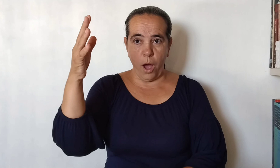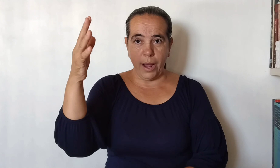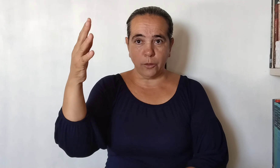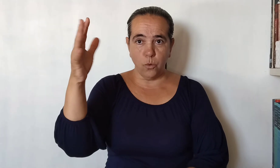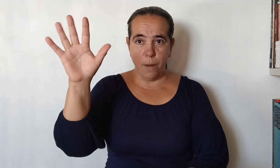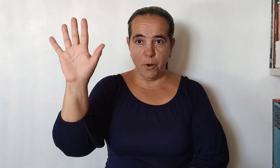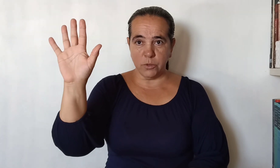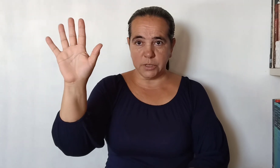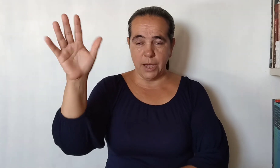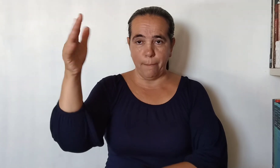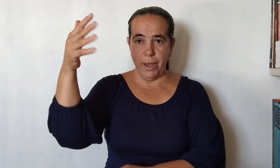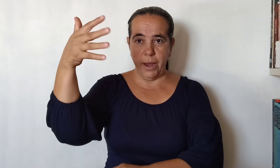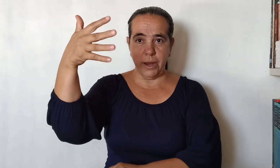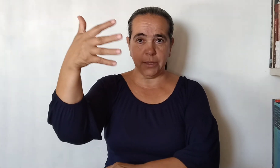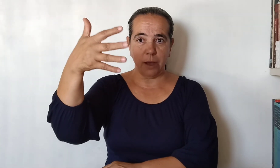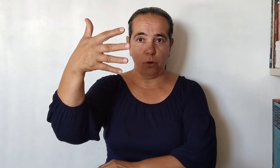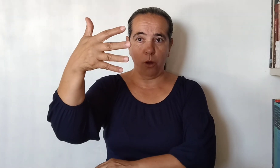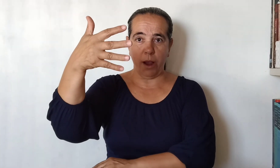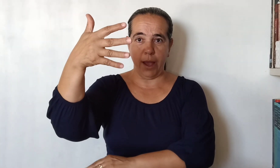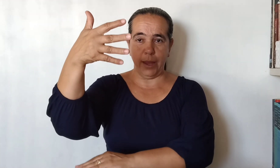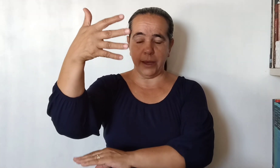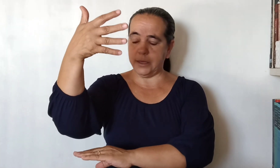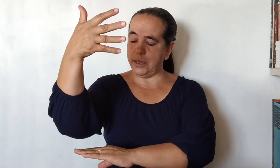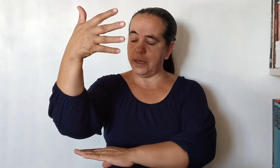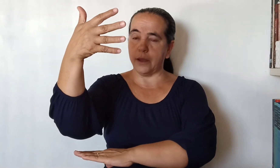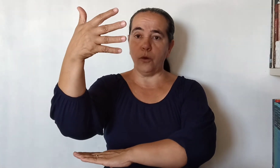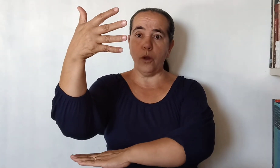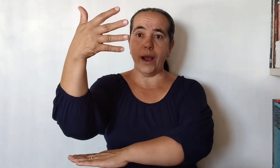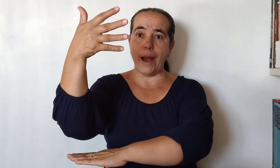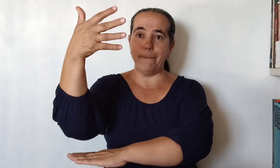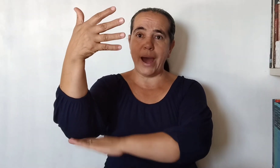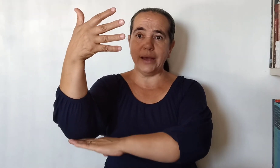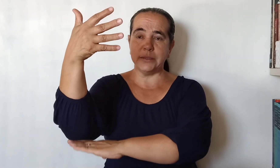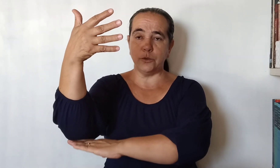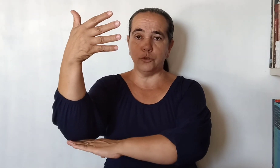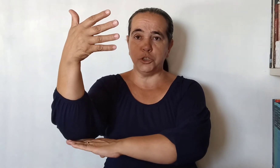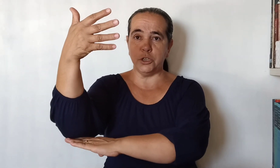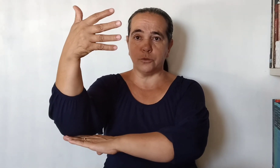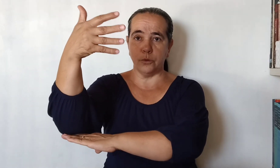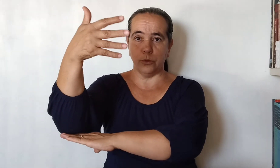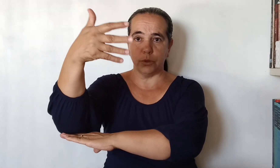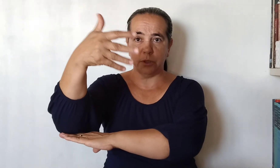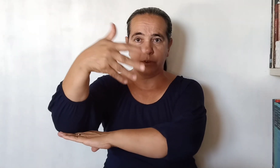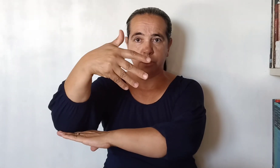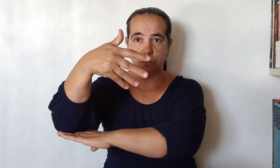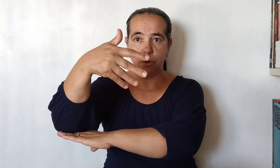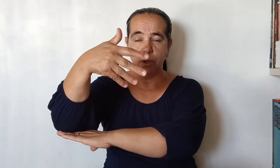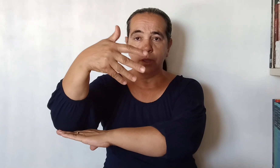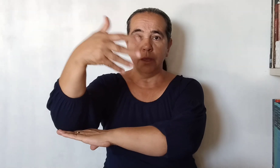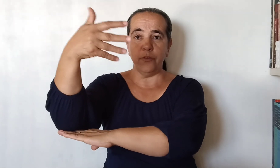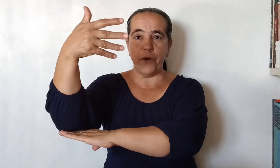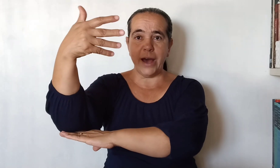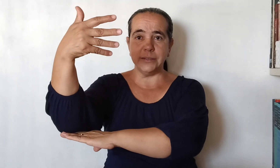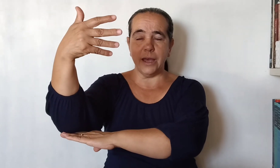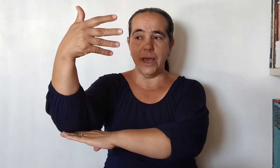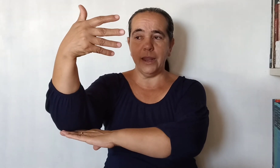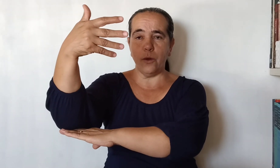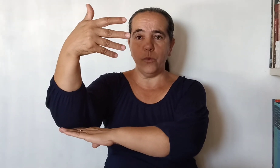Coloca a tua mãozinha aberta, coloca ela aqui, coloca a base no título, tá vendo? E faça ela com